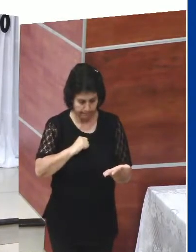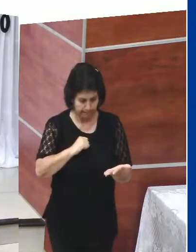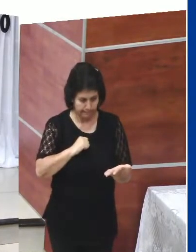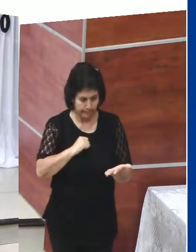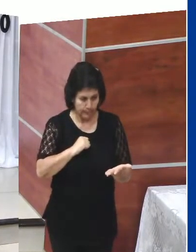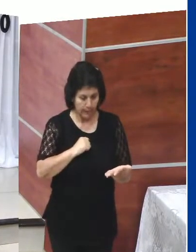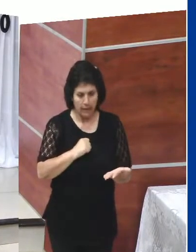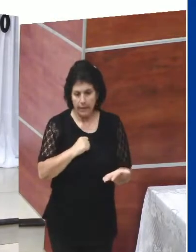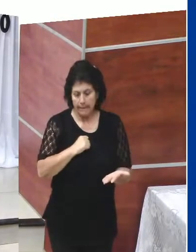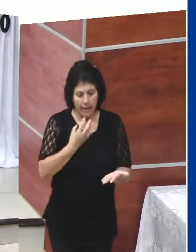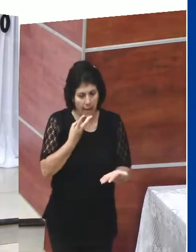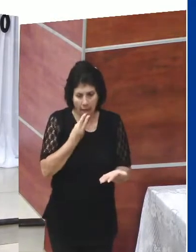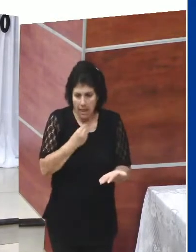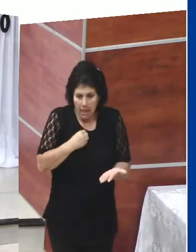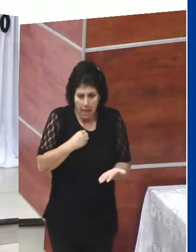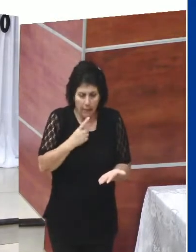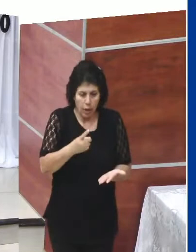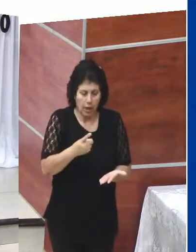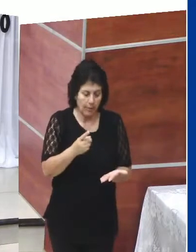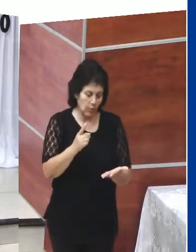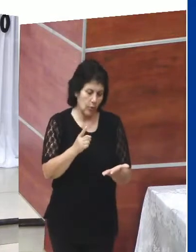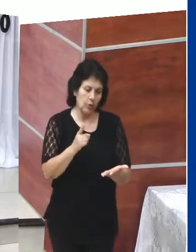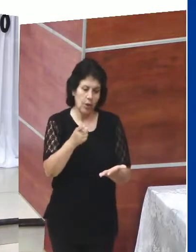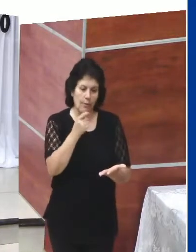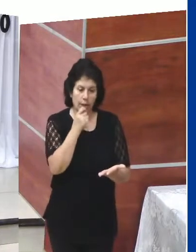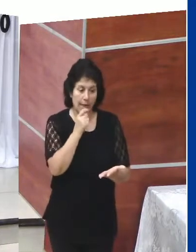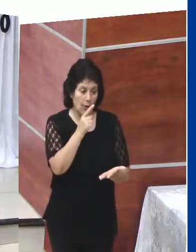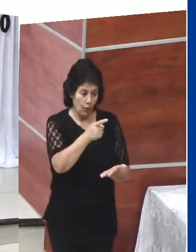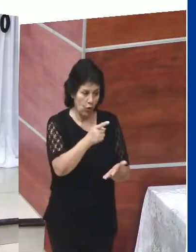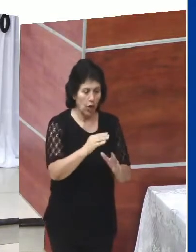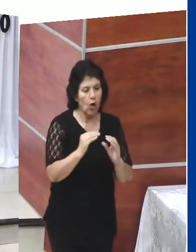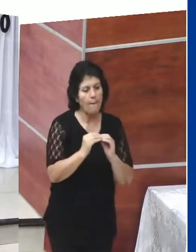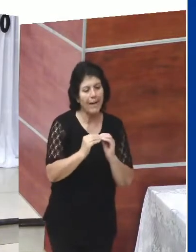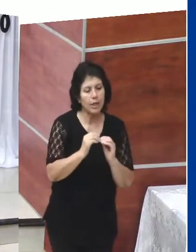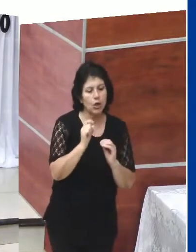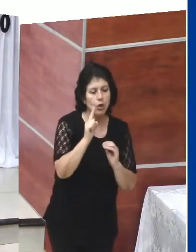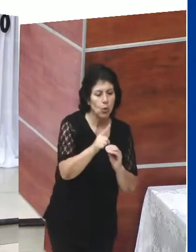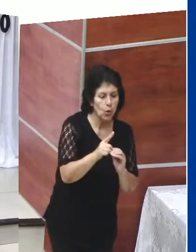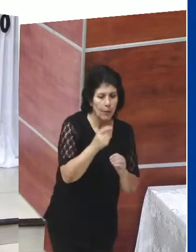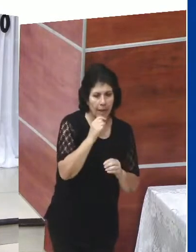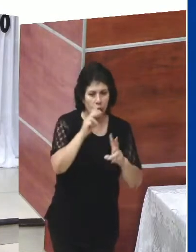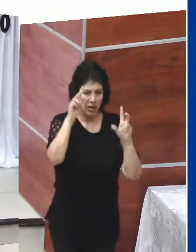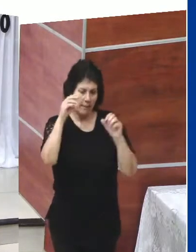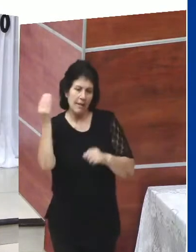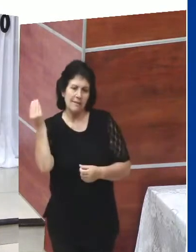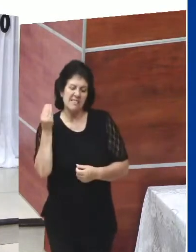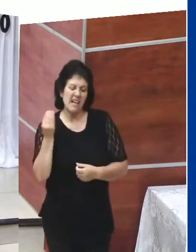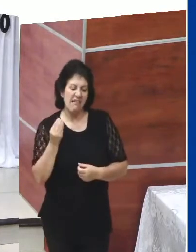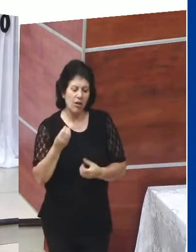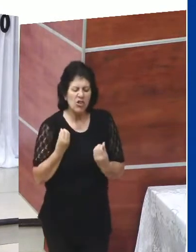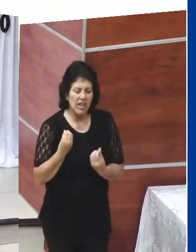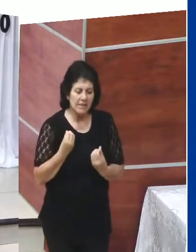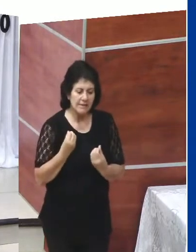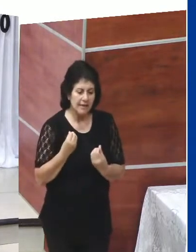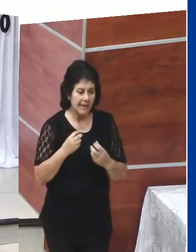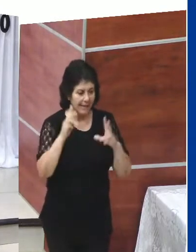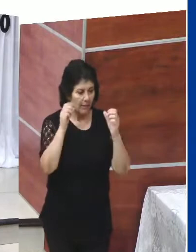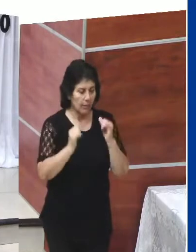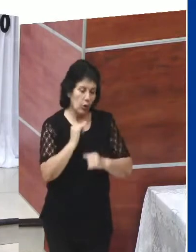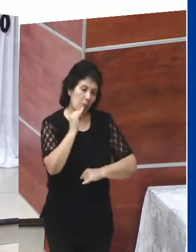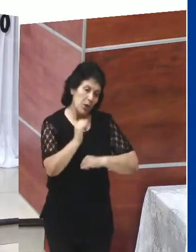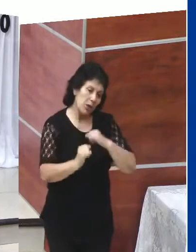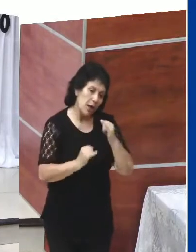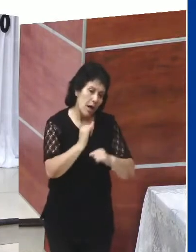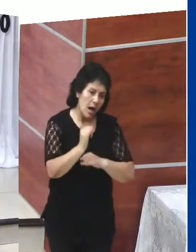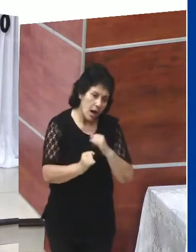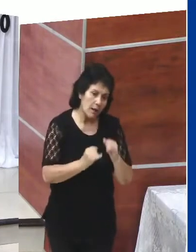Me gustaría escucharte y explicar a tus compañeros qué es el sábado para vos, qué fue antes, qué es ahora,